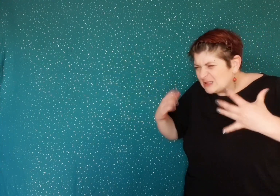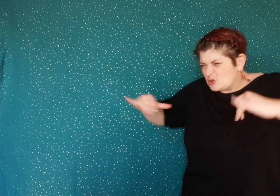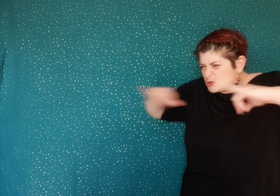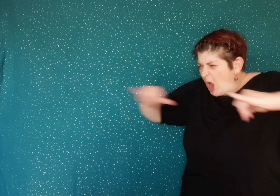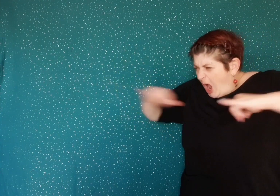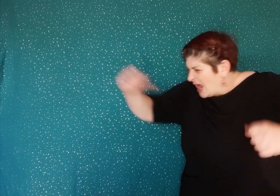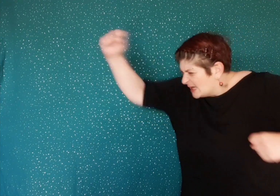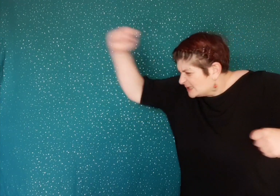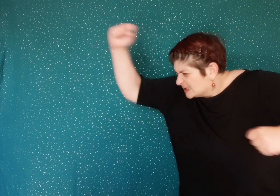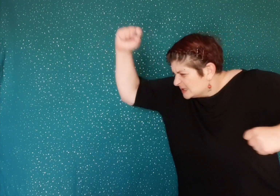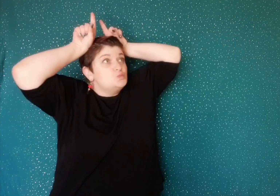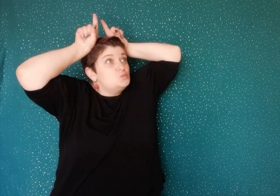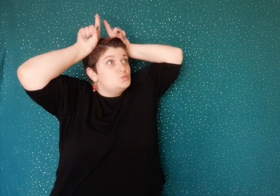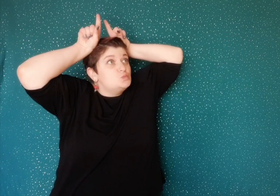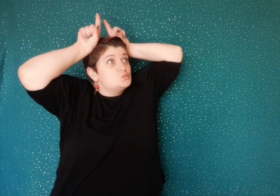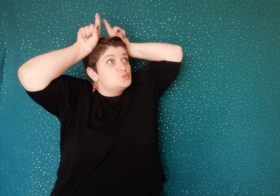Laissez-moi tranquille.